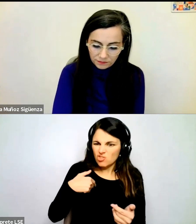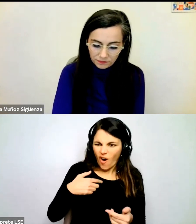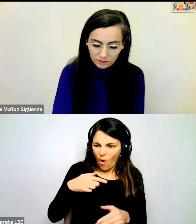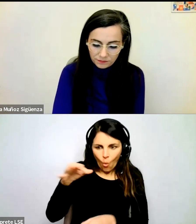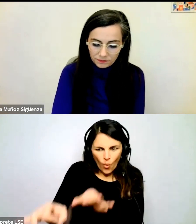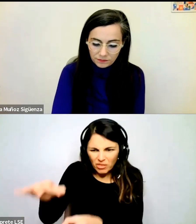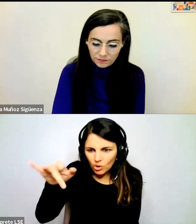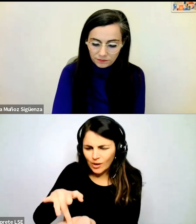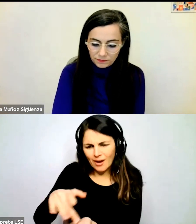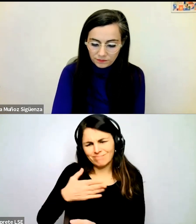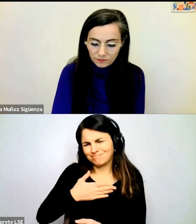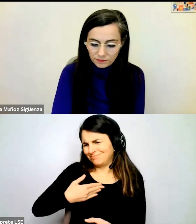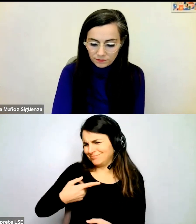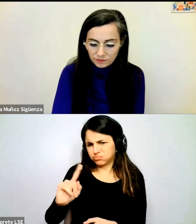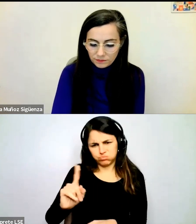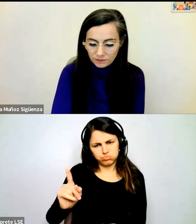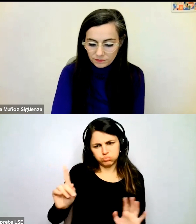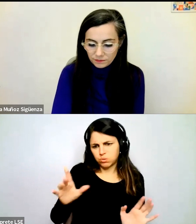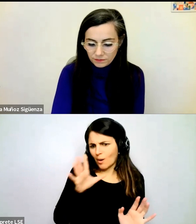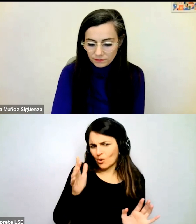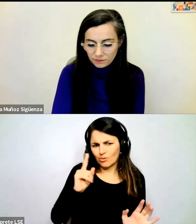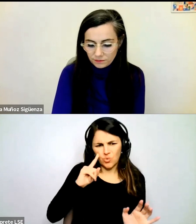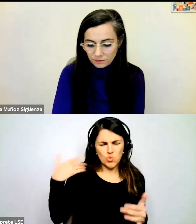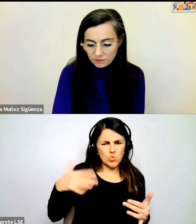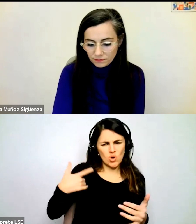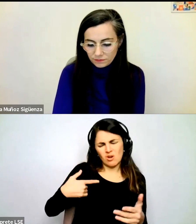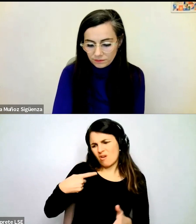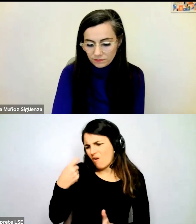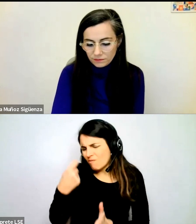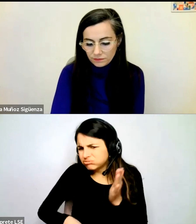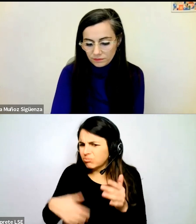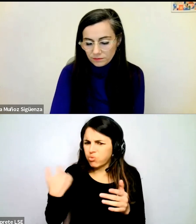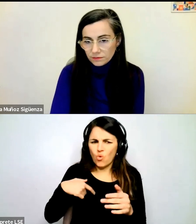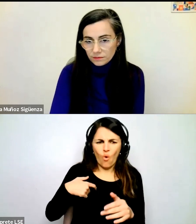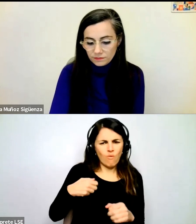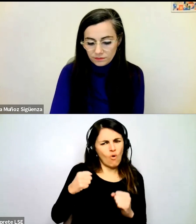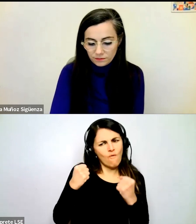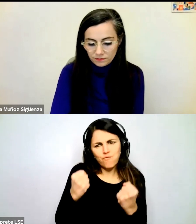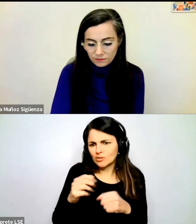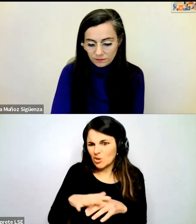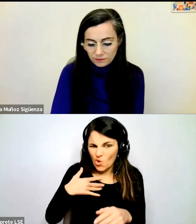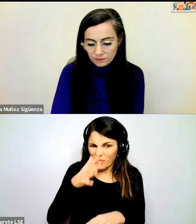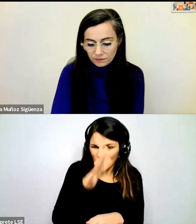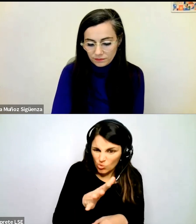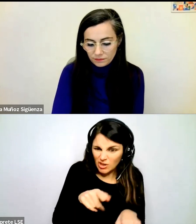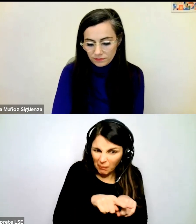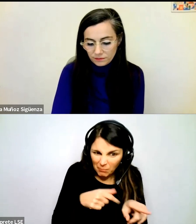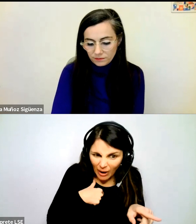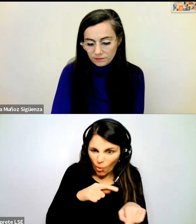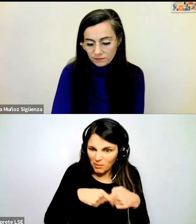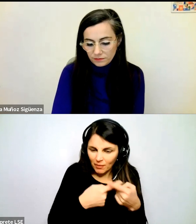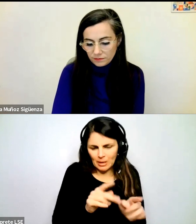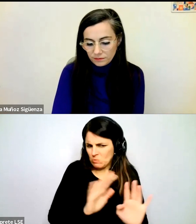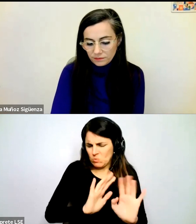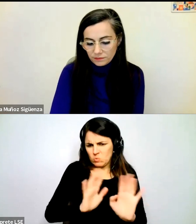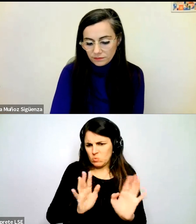parece un poco agresivo, ¿no? Denunciar a algún familiar o denunciar a tu vecino, que antes de llegar a un